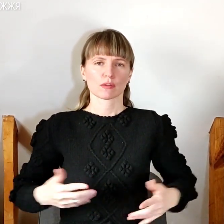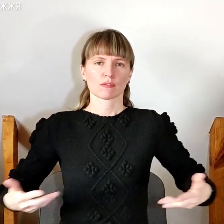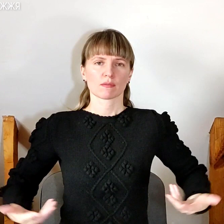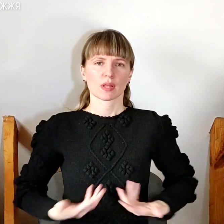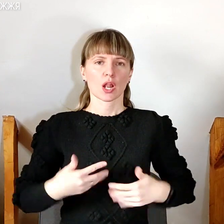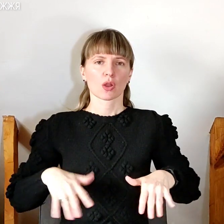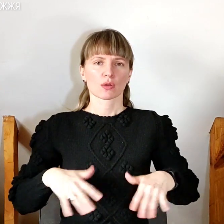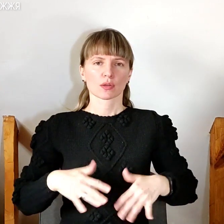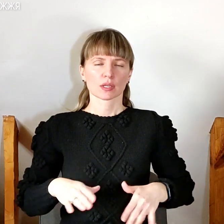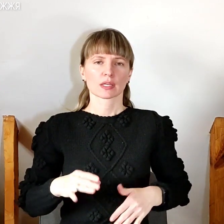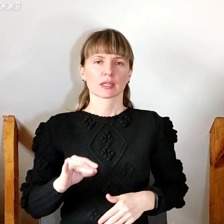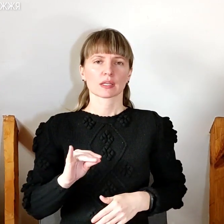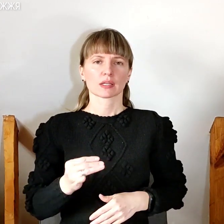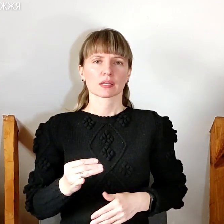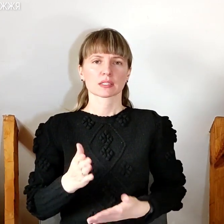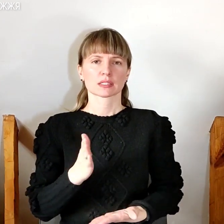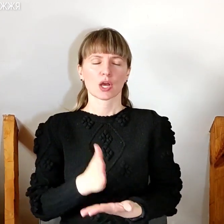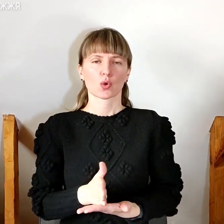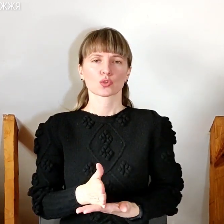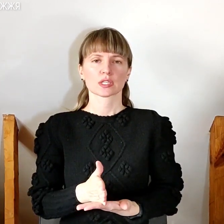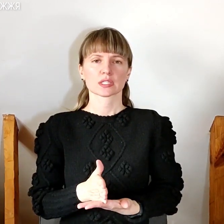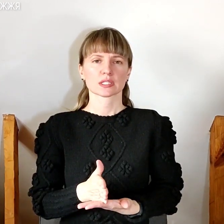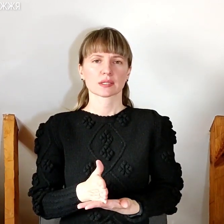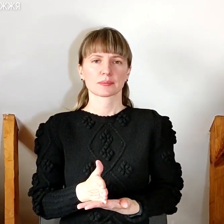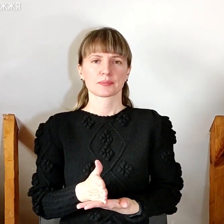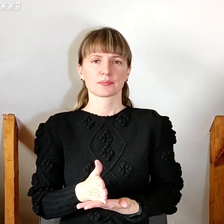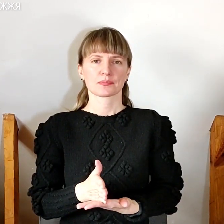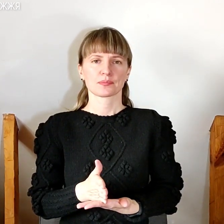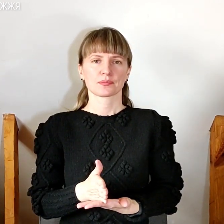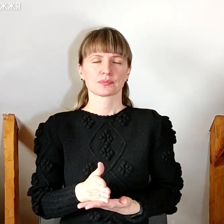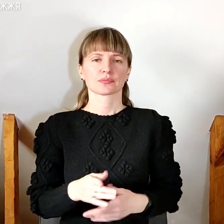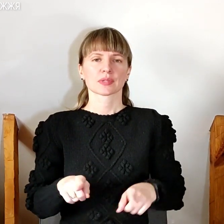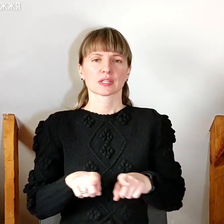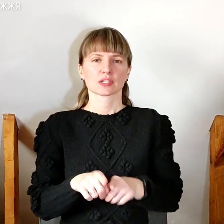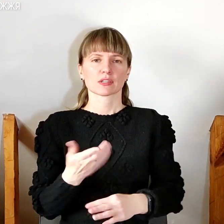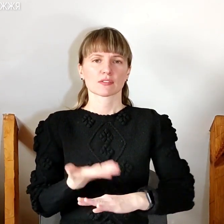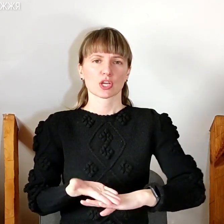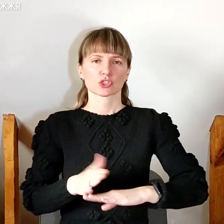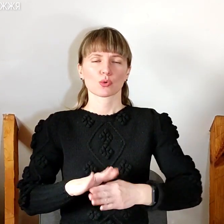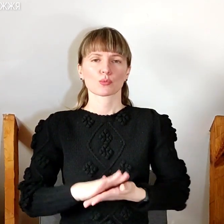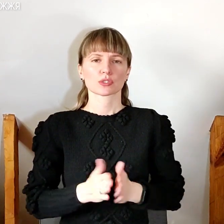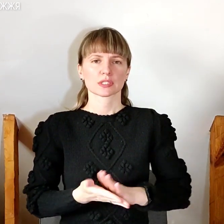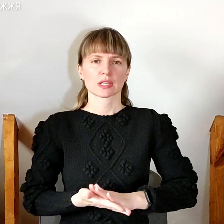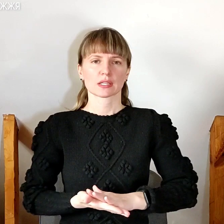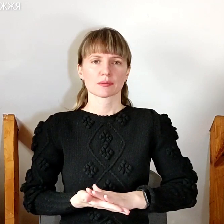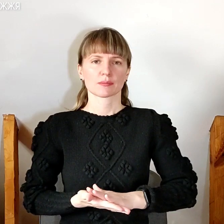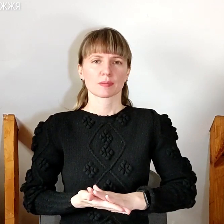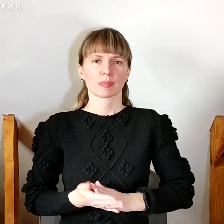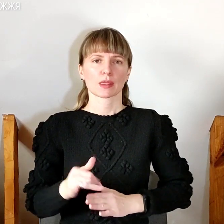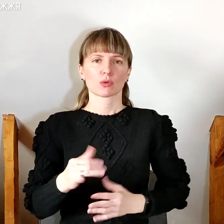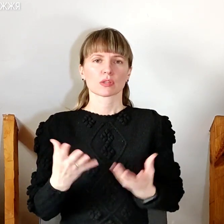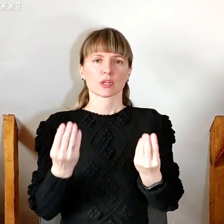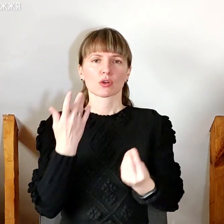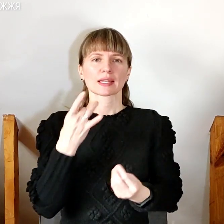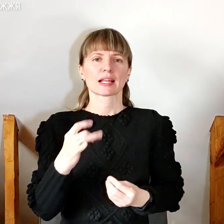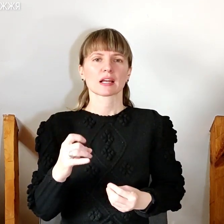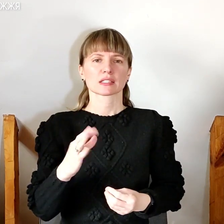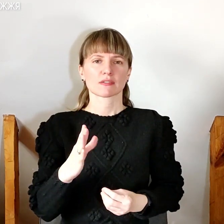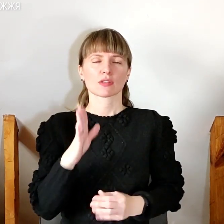знаходяться теж у дуже тяжкому стані. У дні, коли кілька разів на добу лунали сирени, всіх немовлят лікарні на